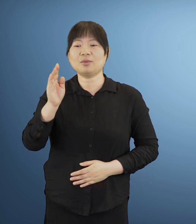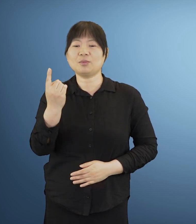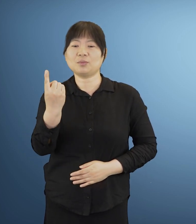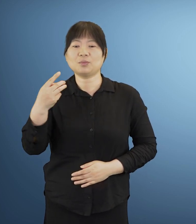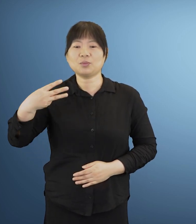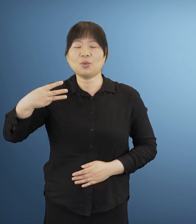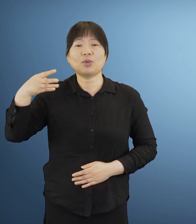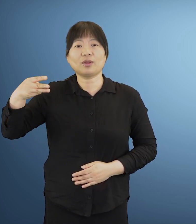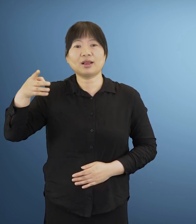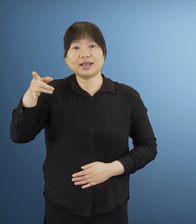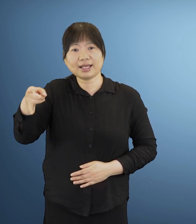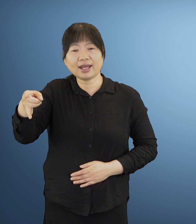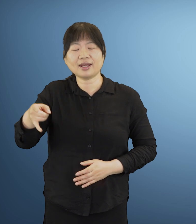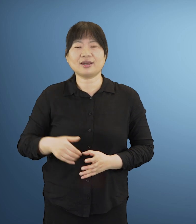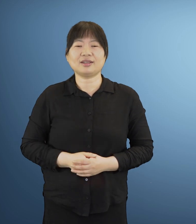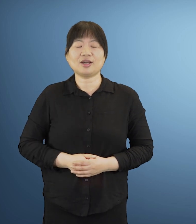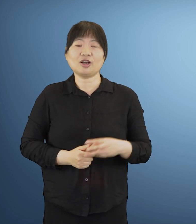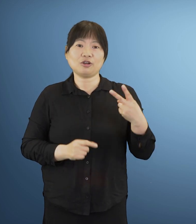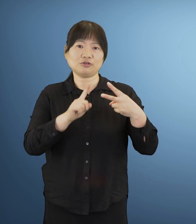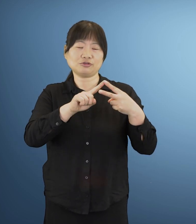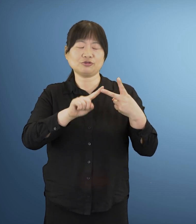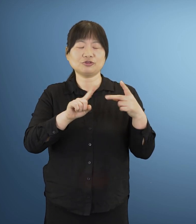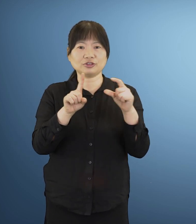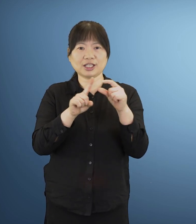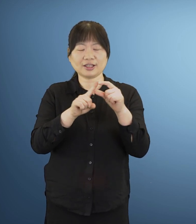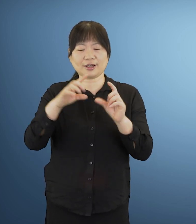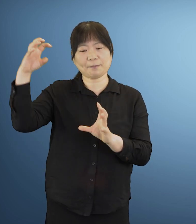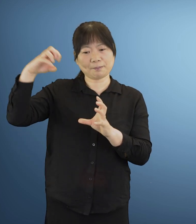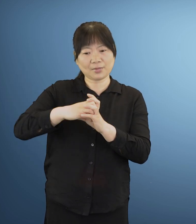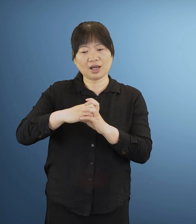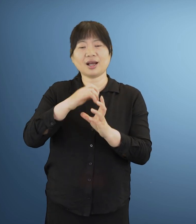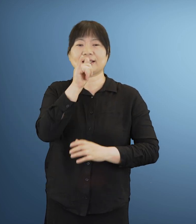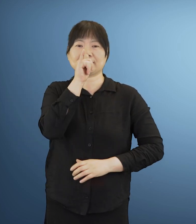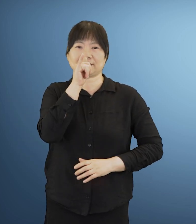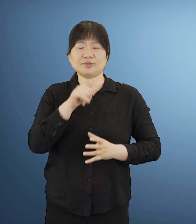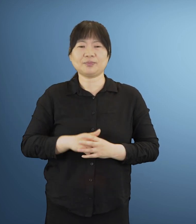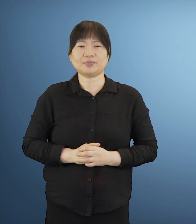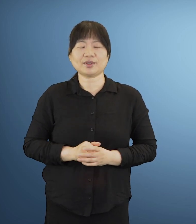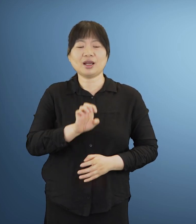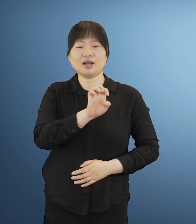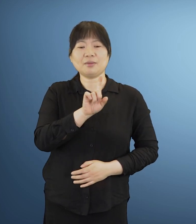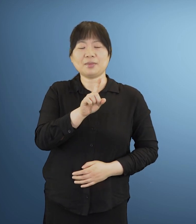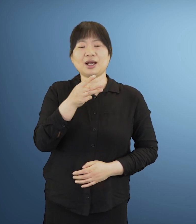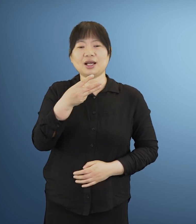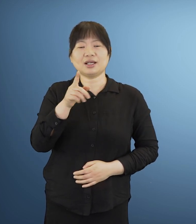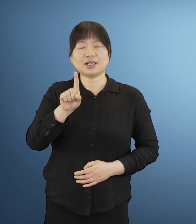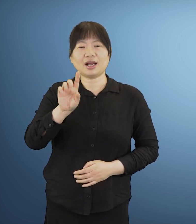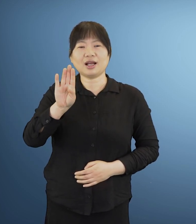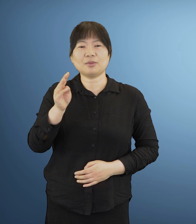볼레. 두 단어가 합해진 합성어예요. 그러니까 파라볼레,